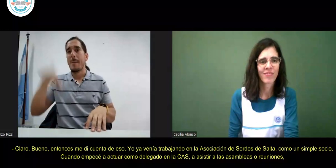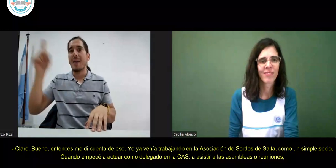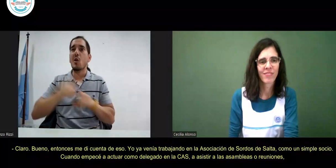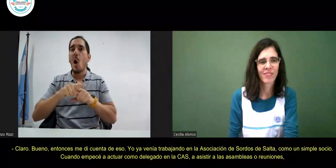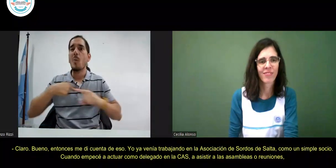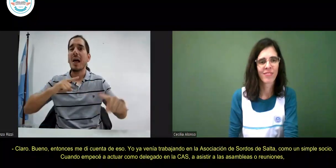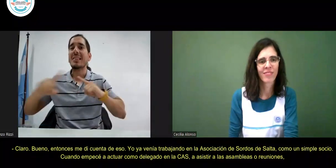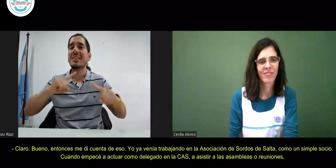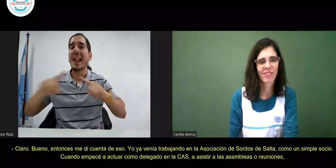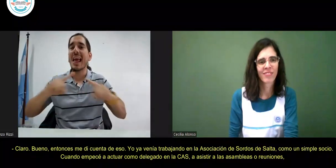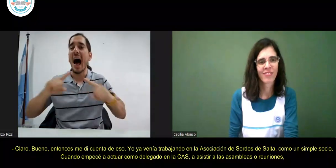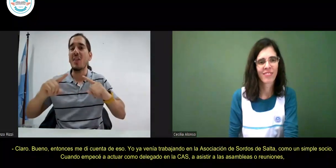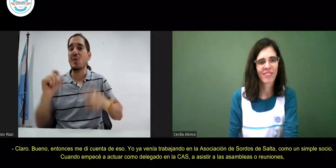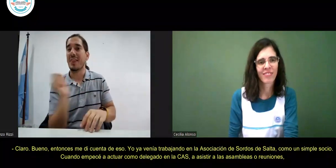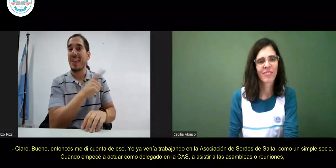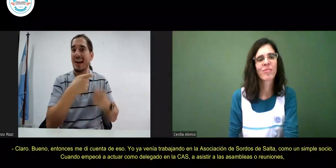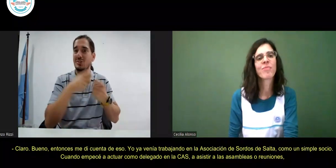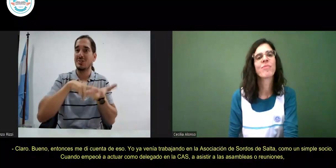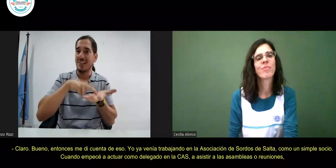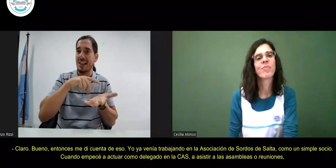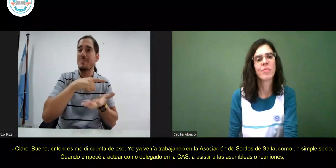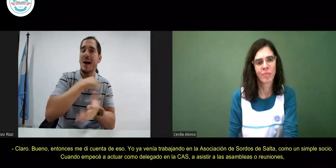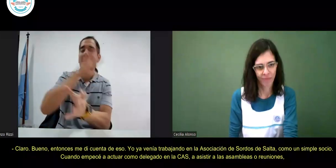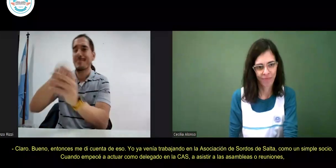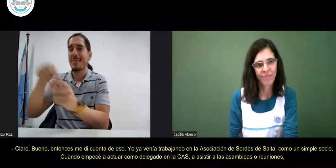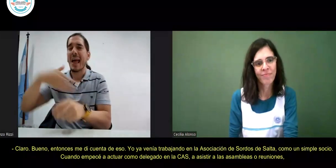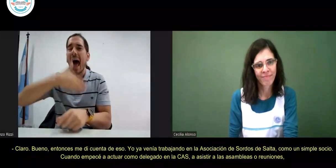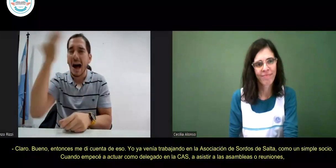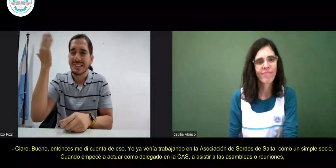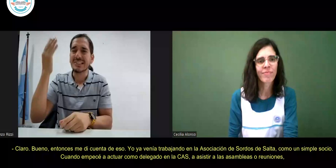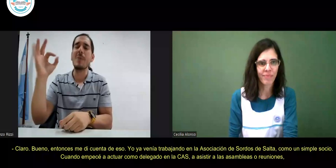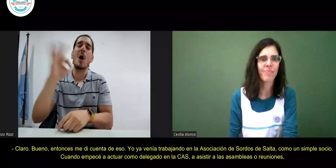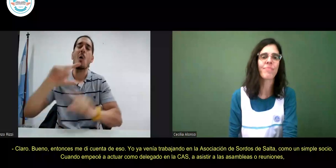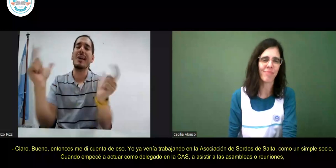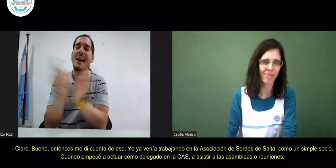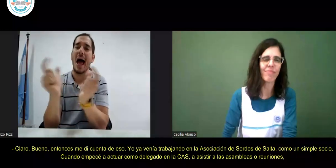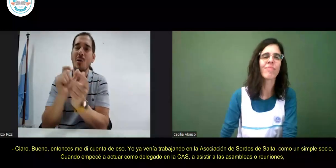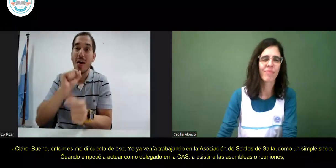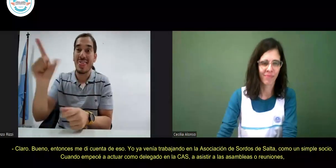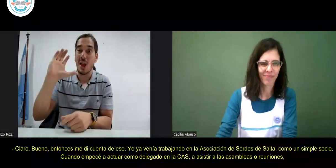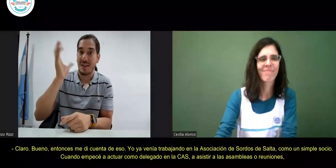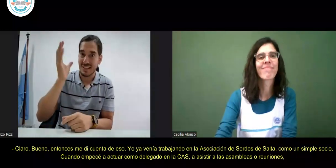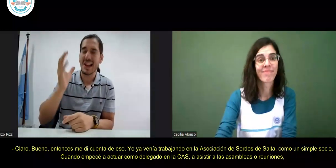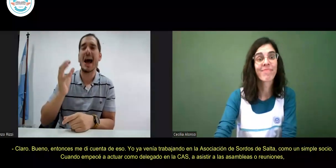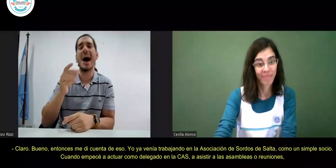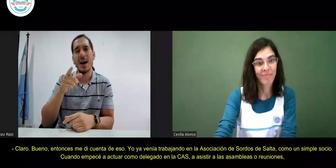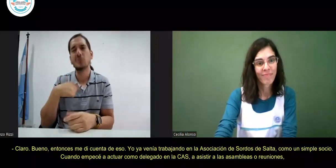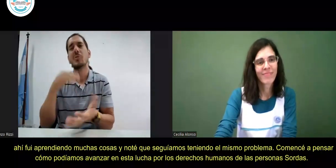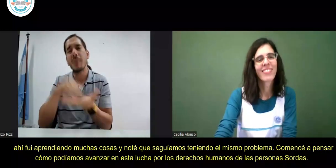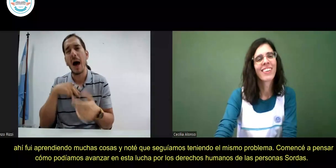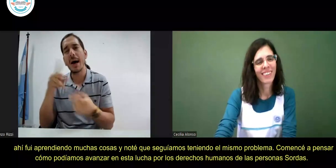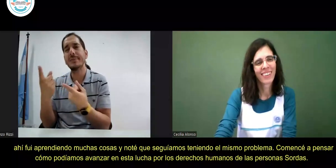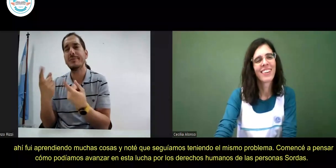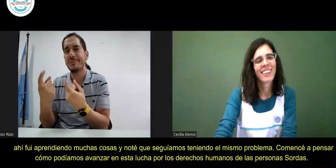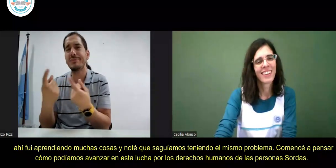simple socio. Cuando empecé a actuar como delegado en la CAS, a asistir a las asambleas o reuniones, ahí